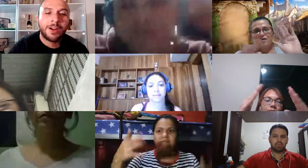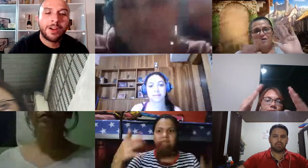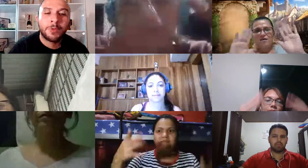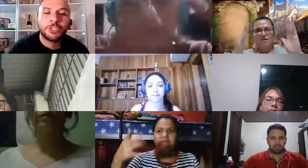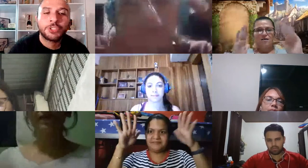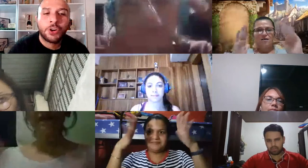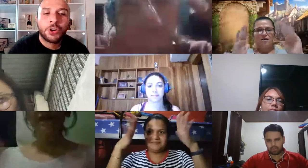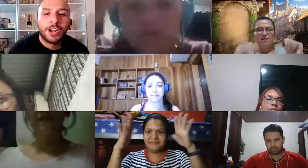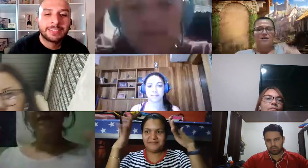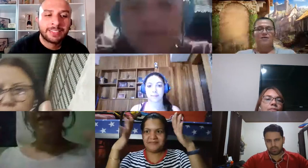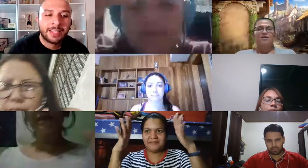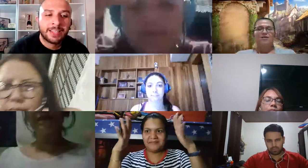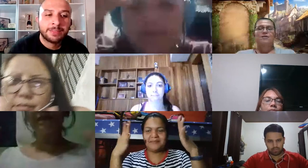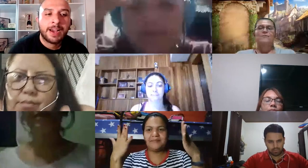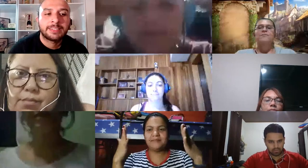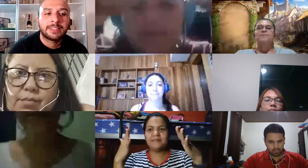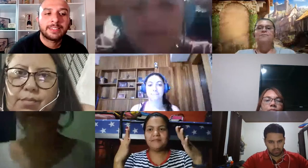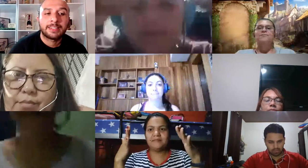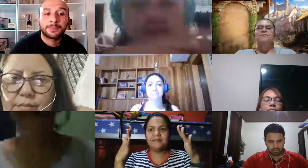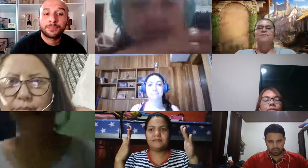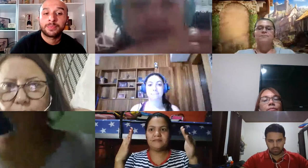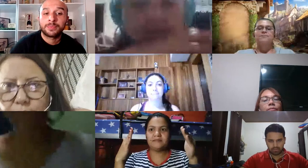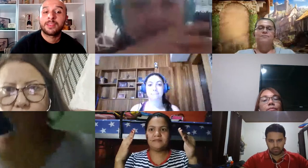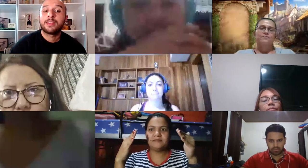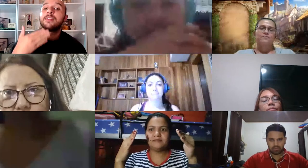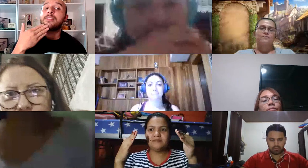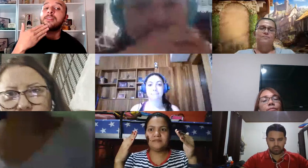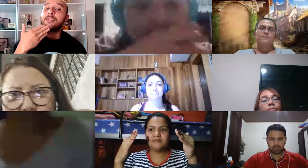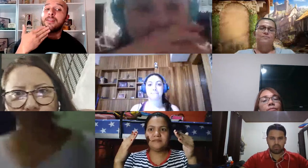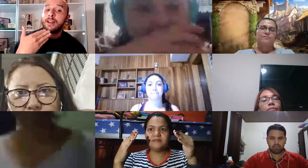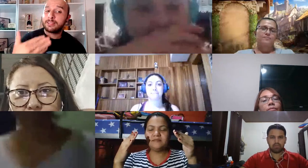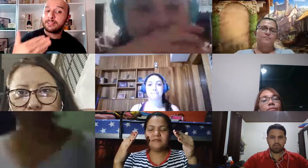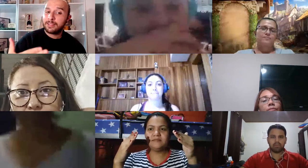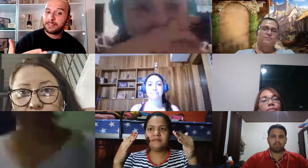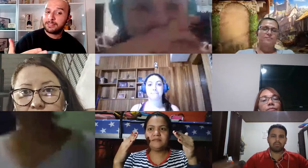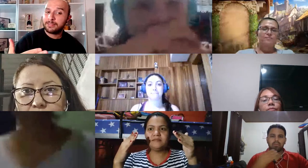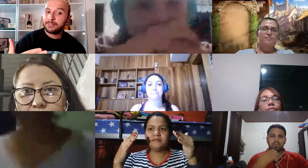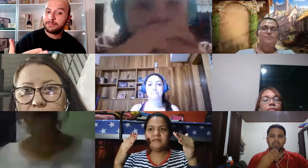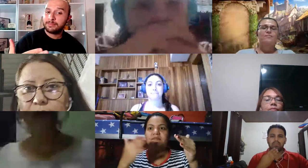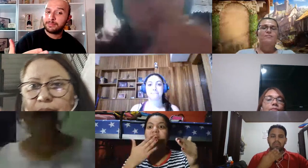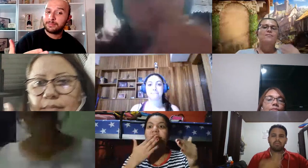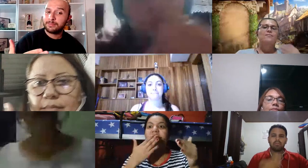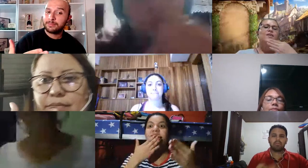Ahora vamos con las señas básicas. Gracias.